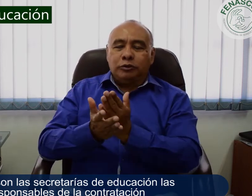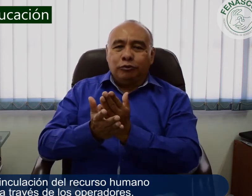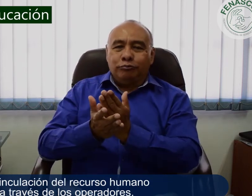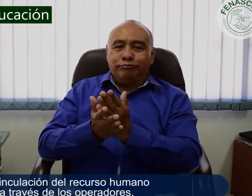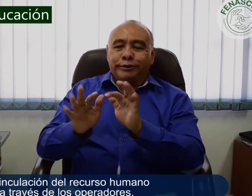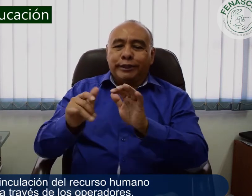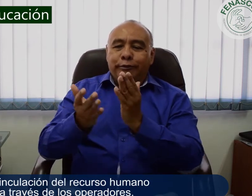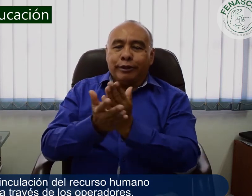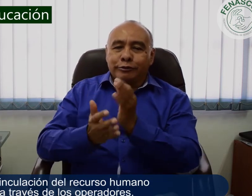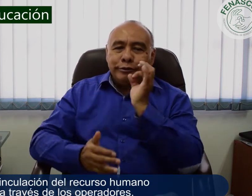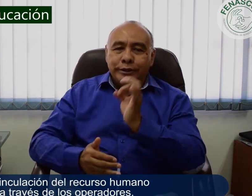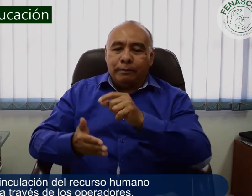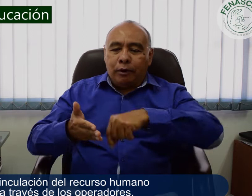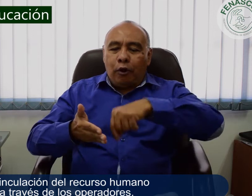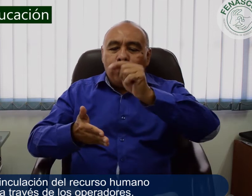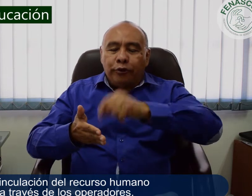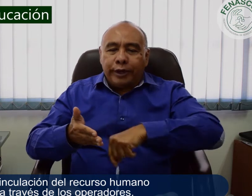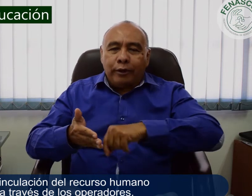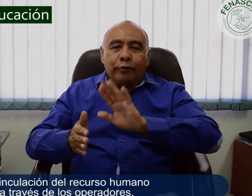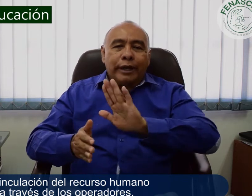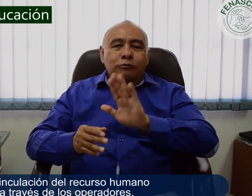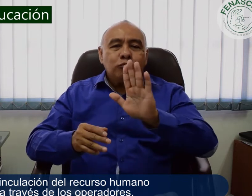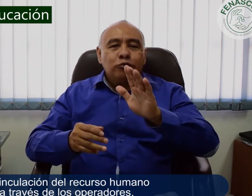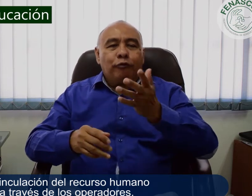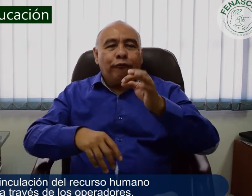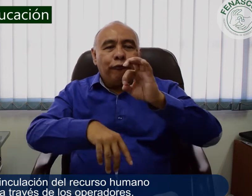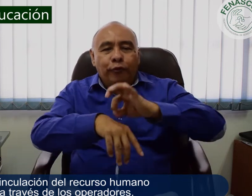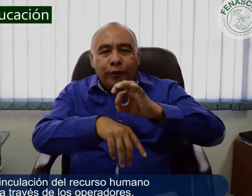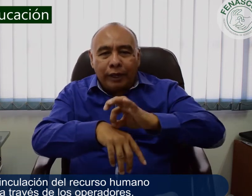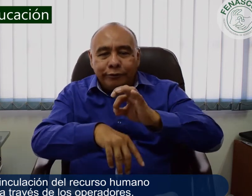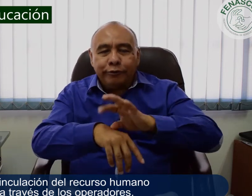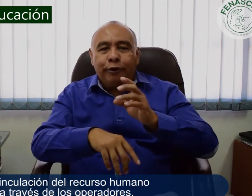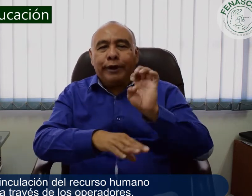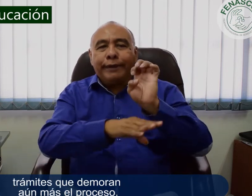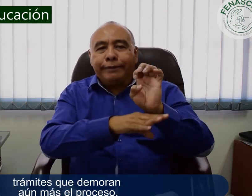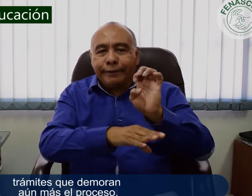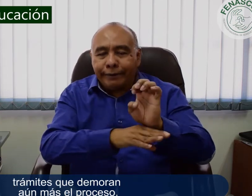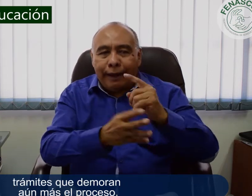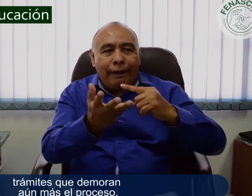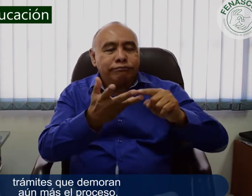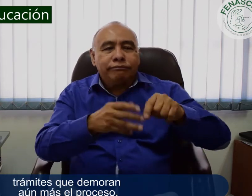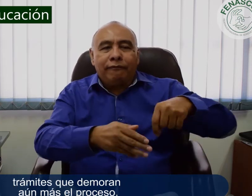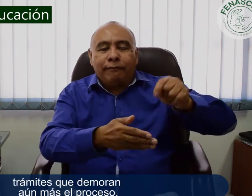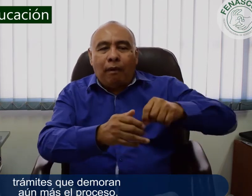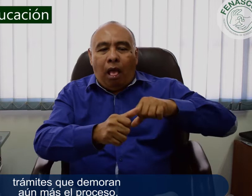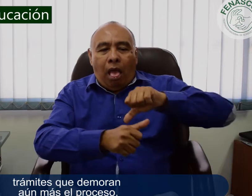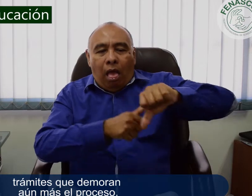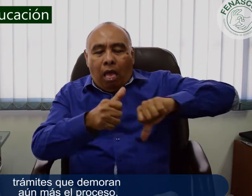o vinculación del recurso humano a través de los operadores. Trámites que demoran aún más el